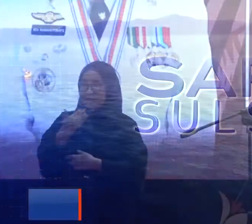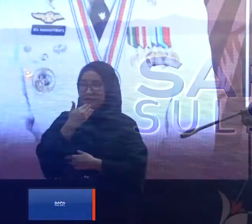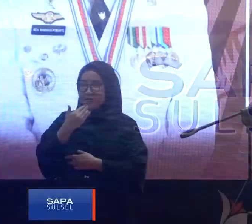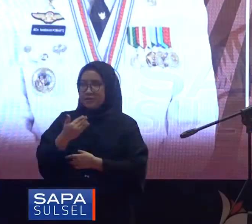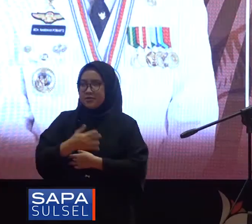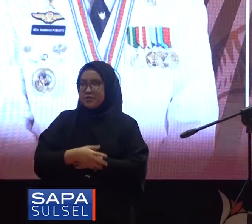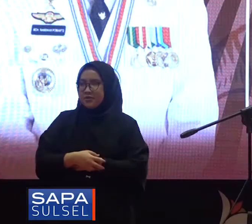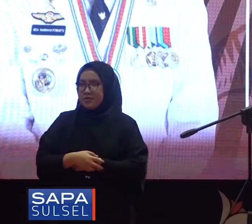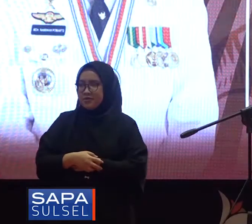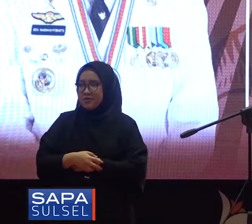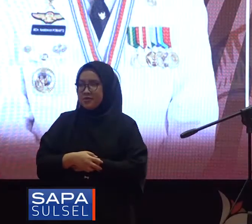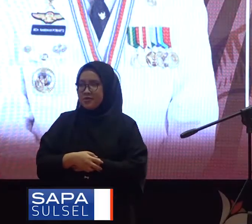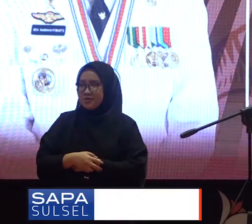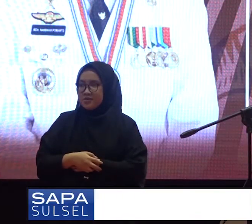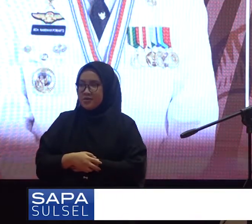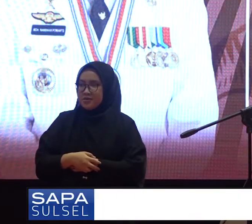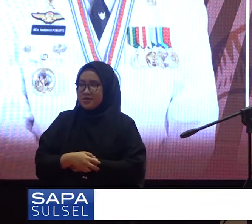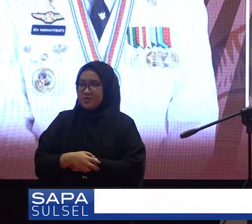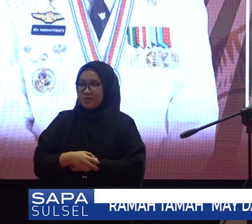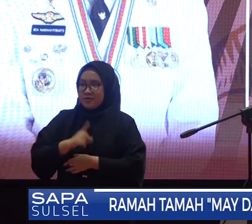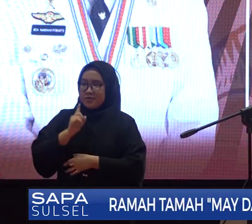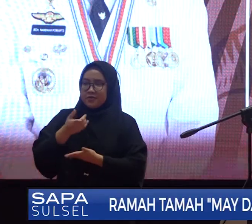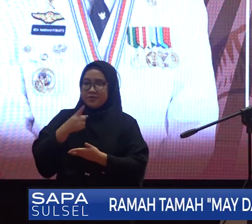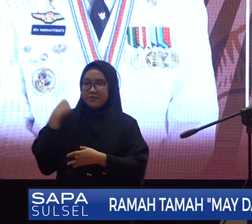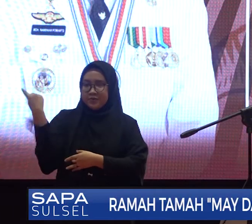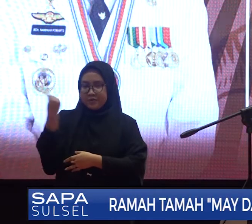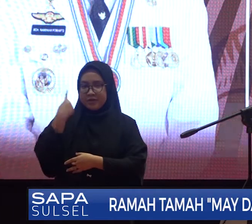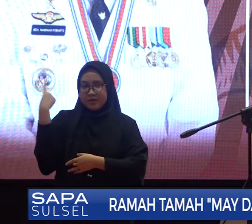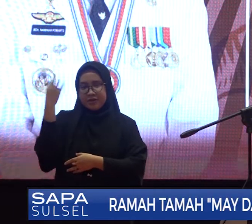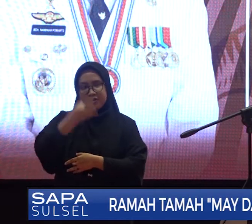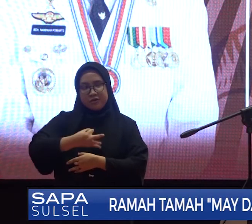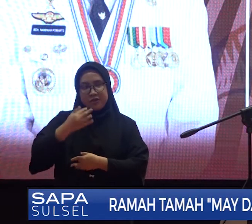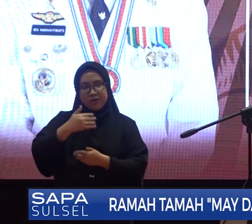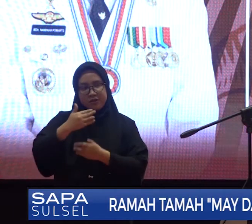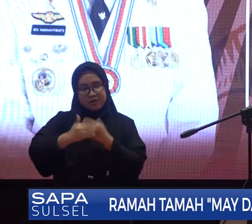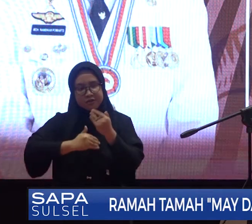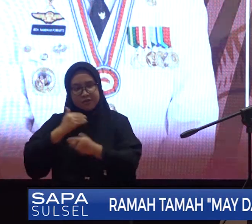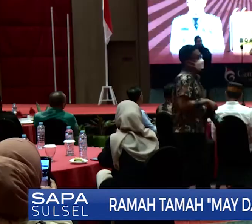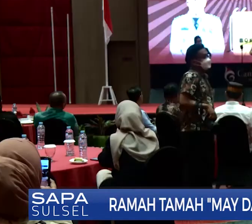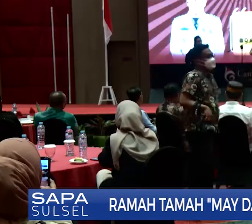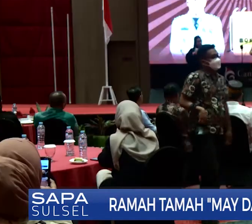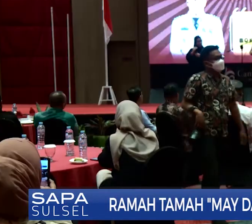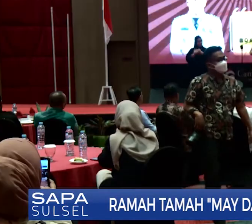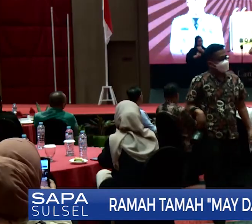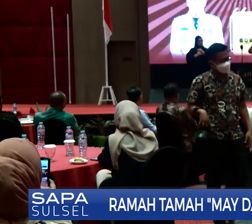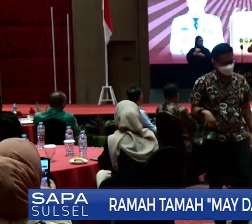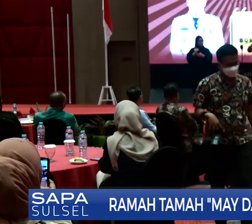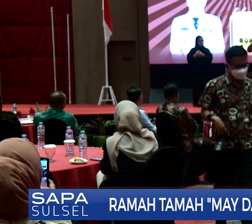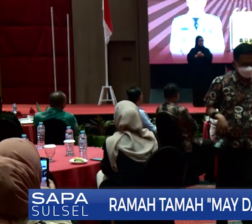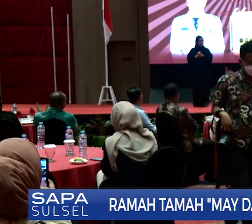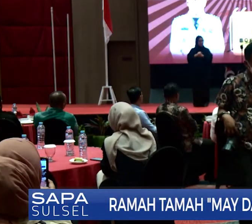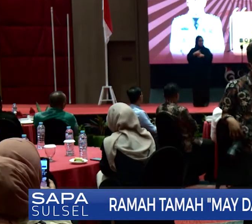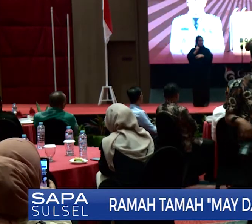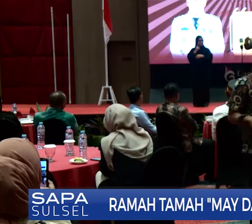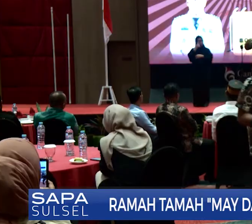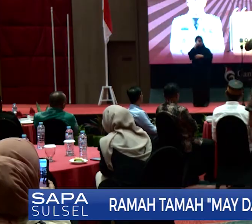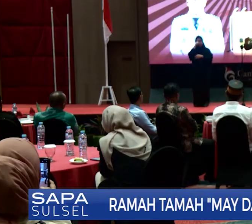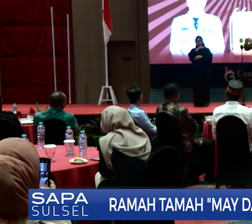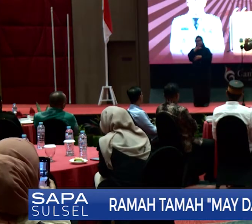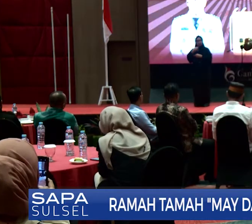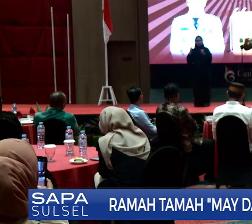TV jadi pemerintah kota terus memacu dan memicu agar selalu